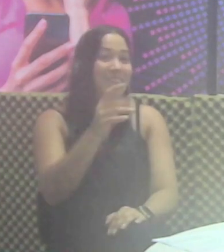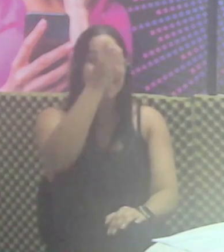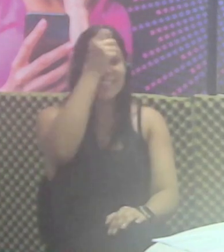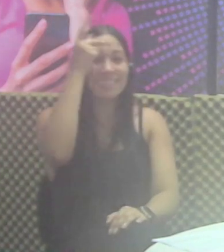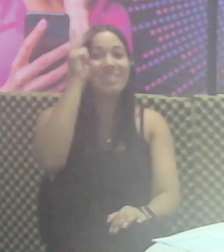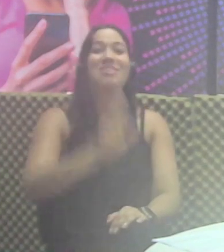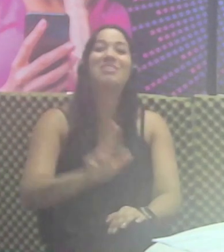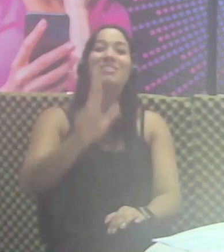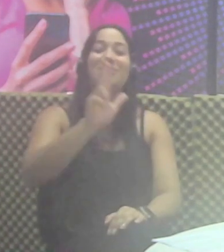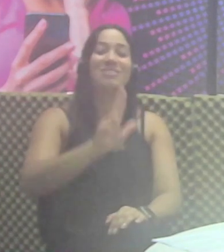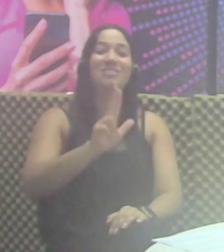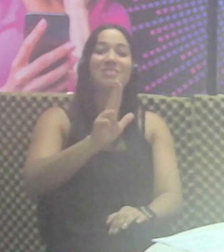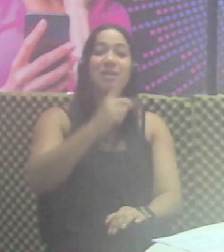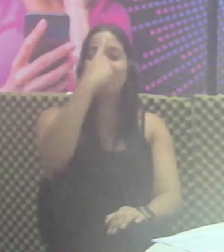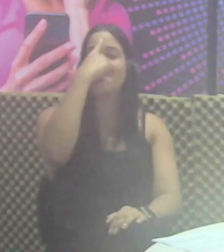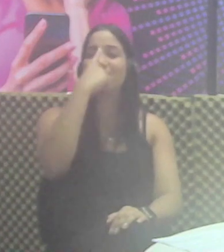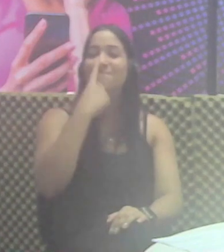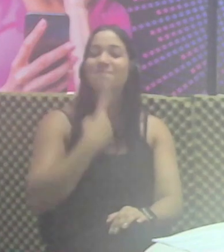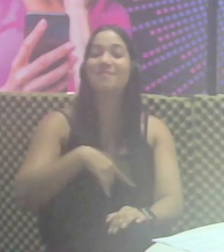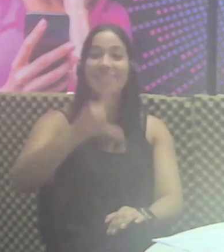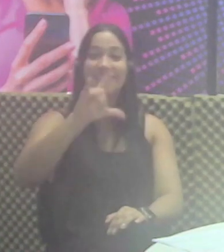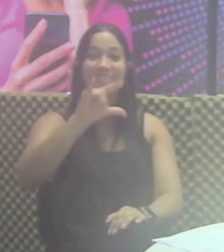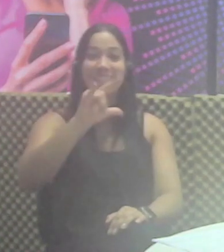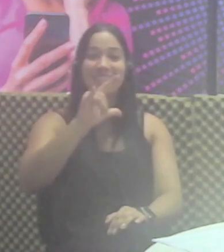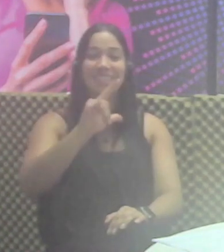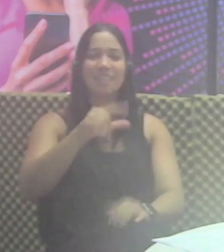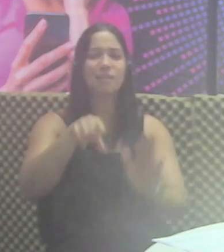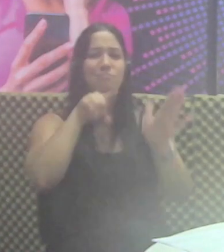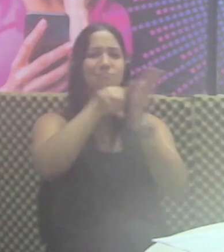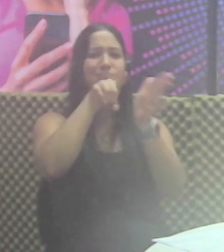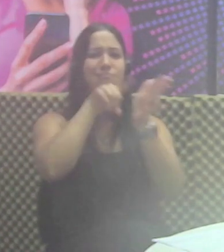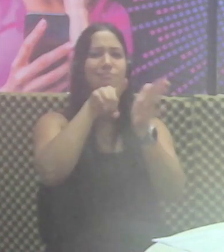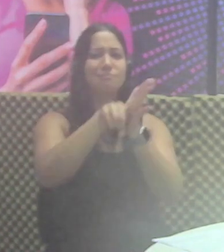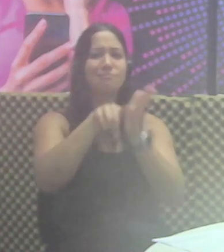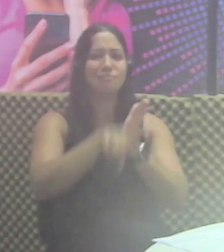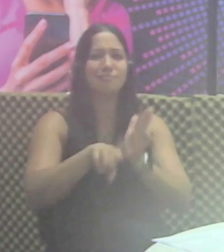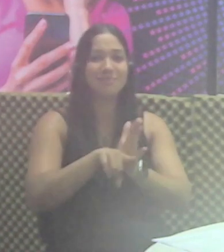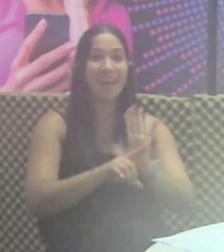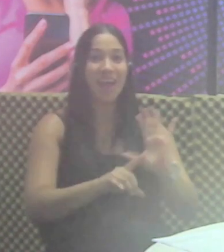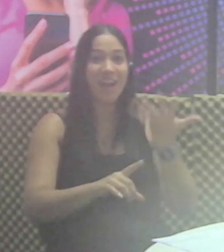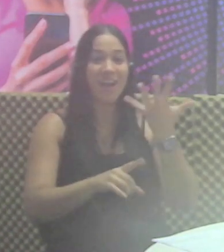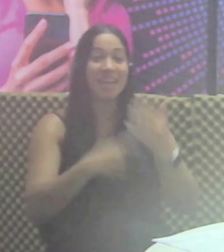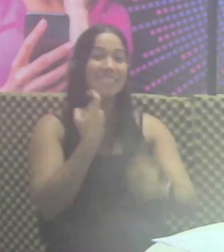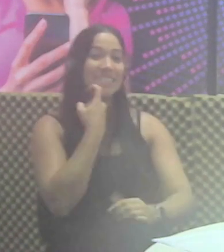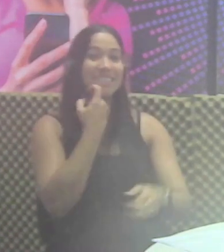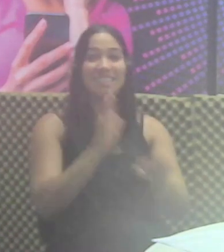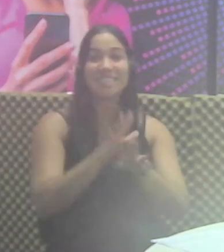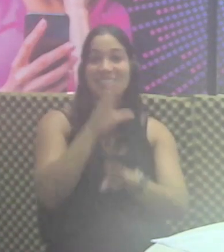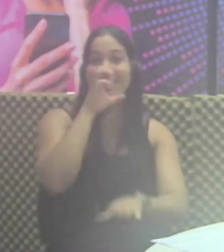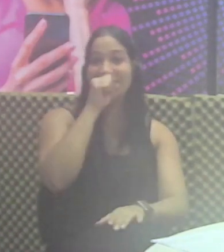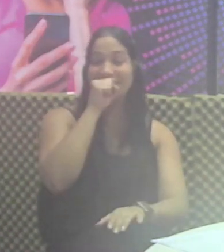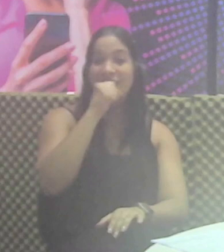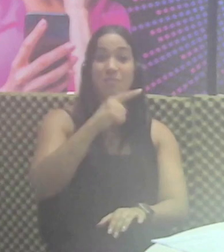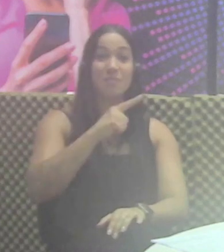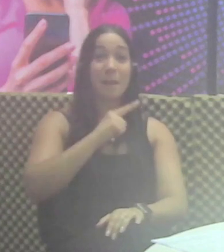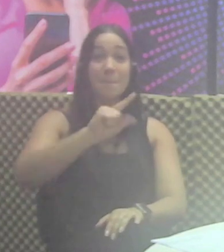Uberlândia realizou em seu perfil no Instagram uma enquete pública. A enquete ocorreu entre sexta e sábado e contou com